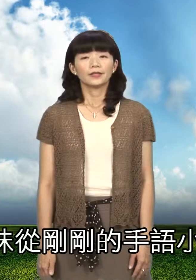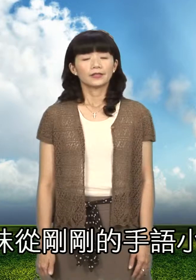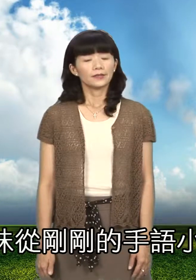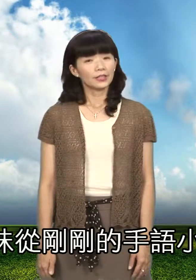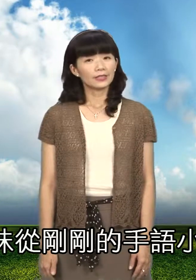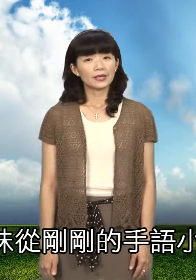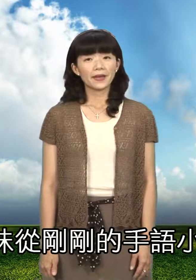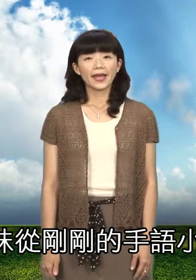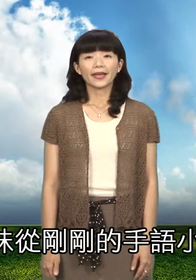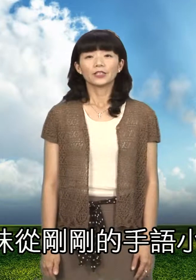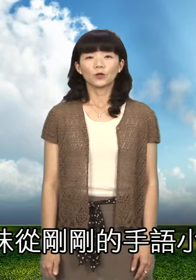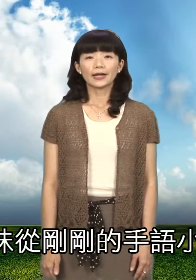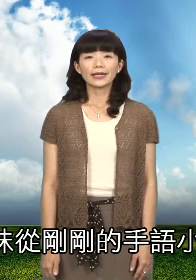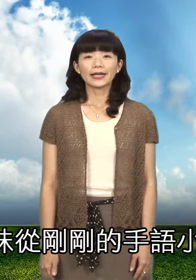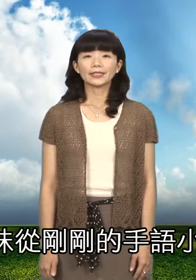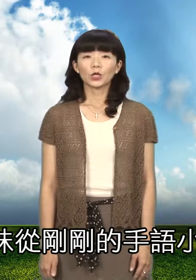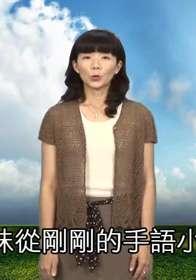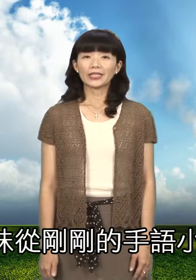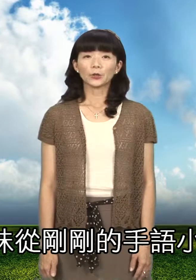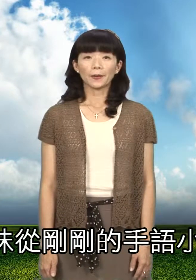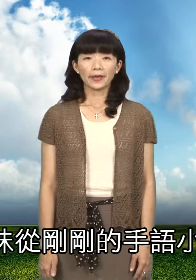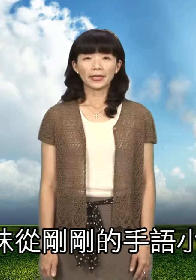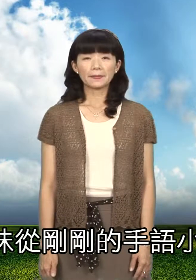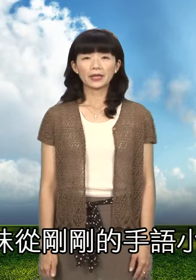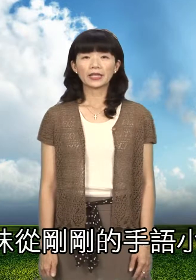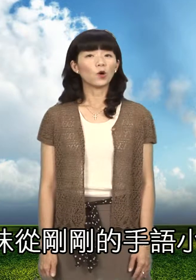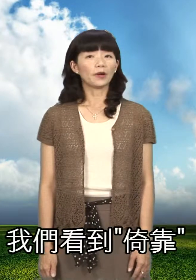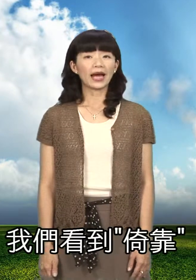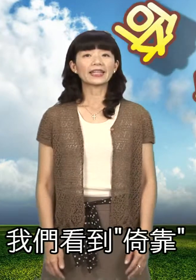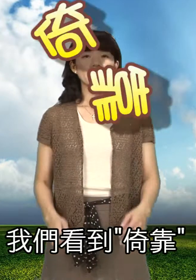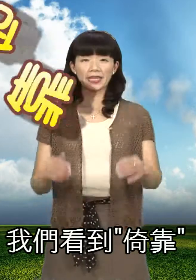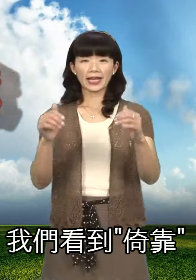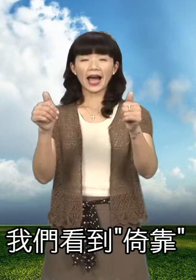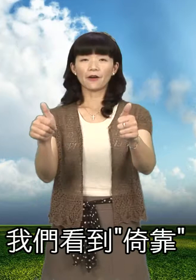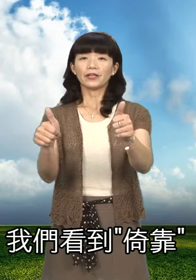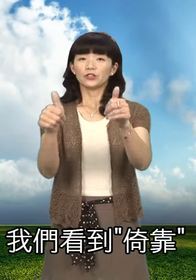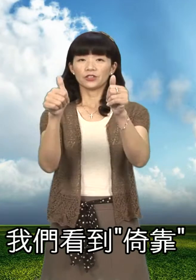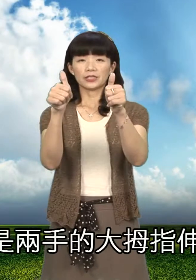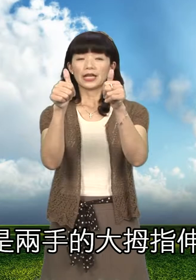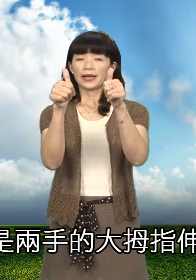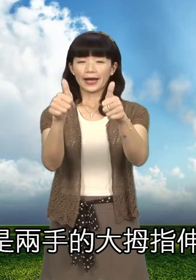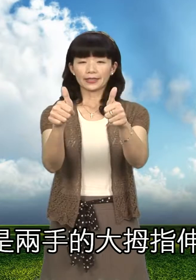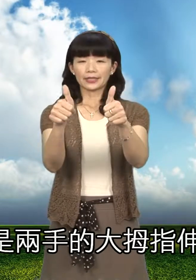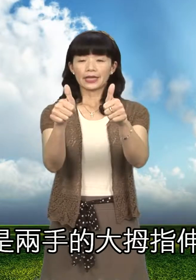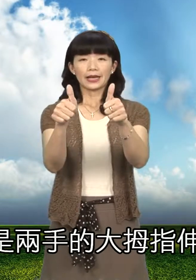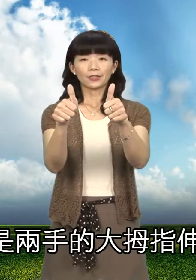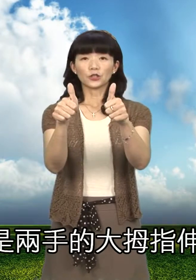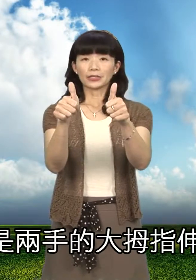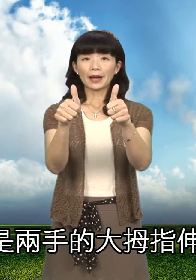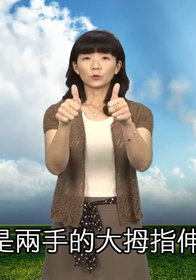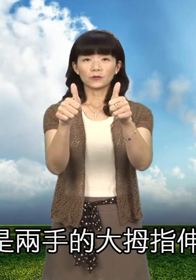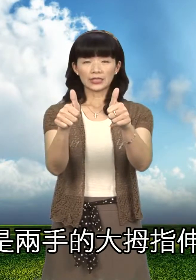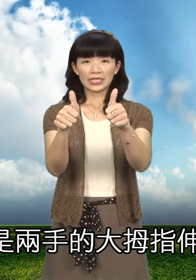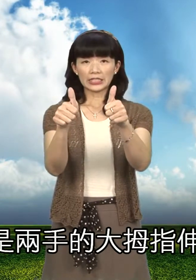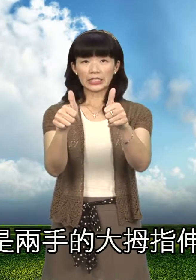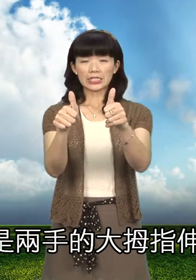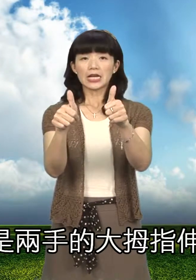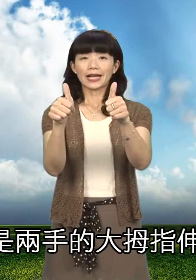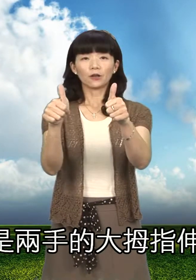各位弟兄姐妹，从刚刚的手语小短片里面呢，我们看到倚靠就是两手的大拇指伸直，然后就